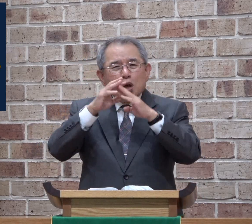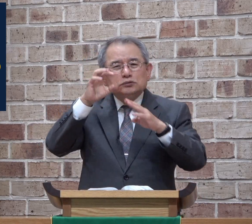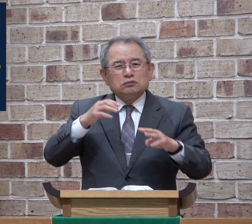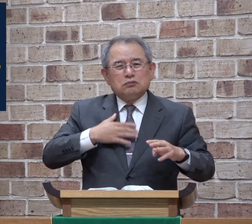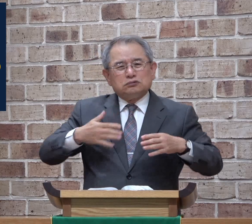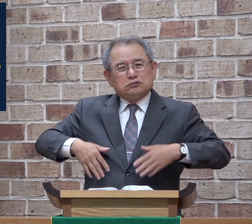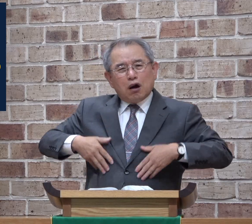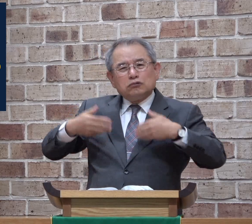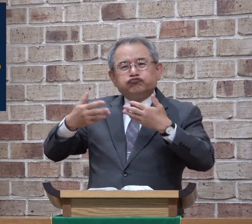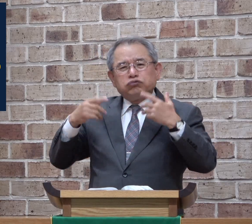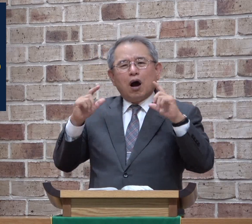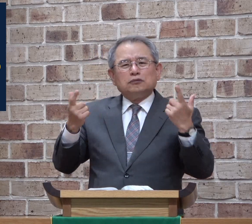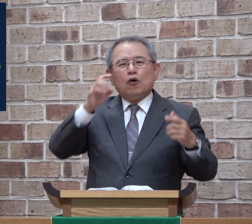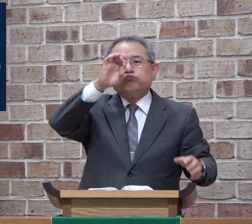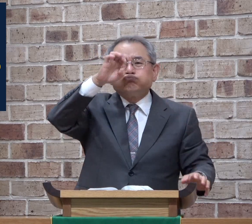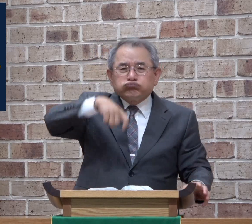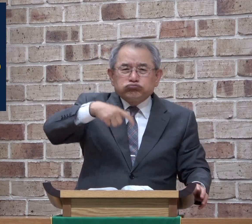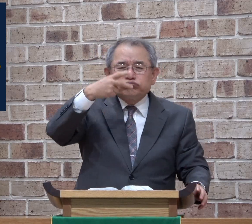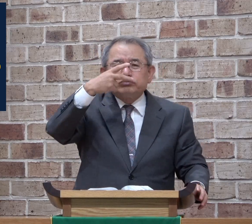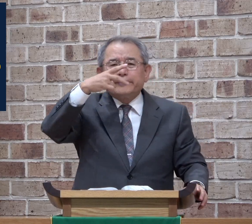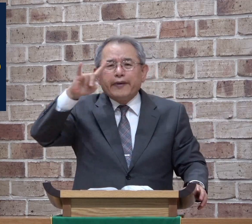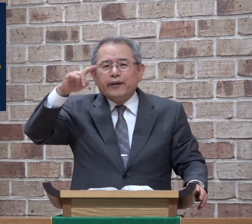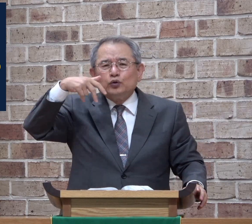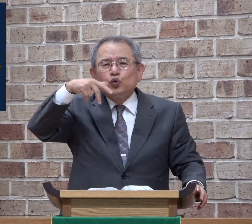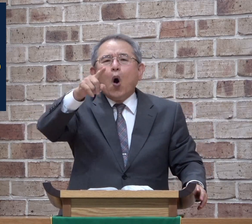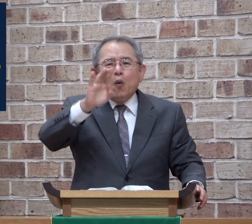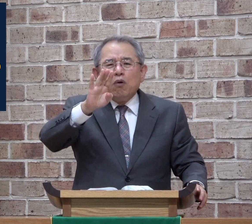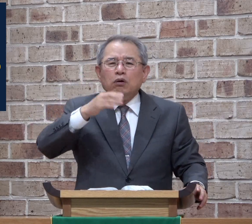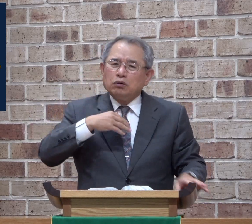교회에서 나를 푸대접한다,